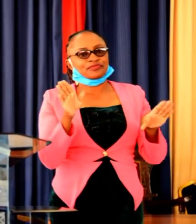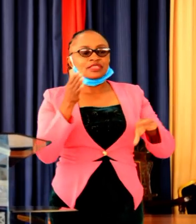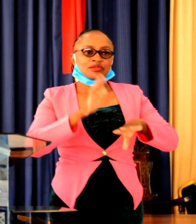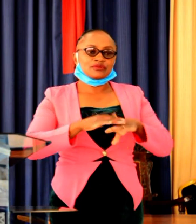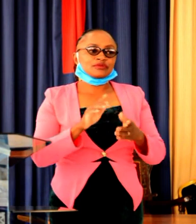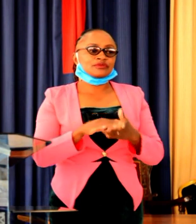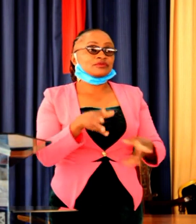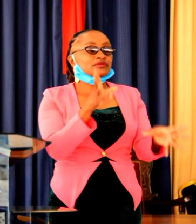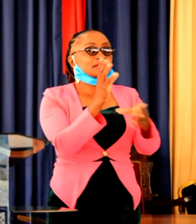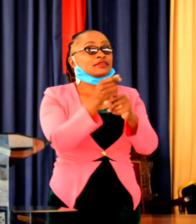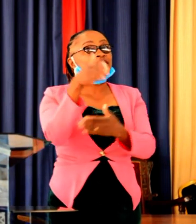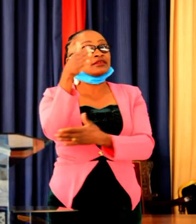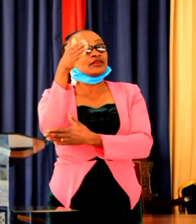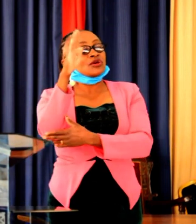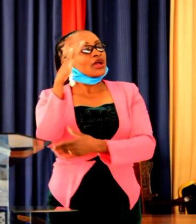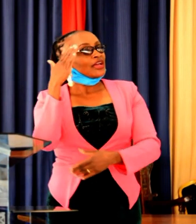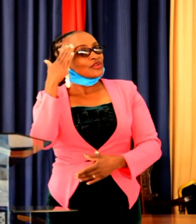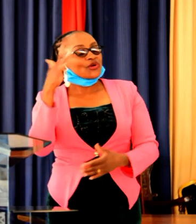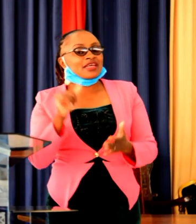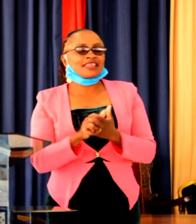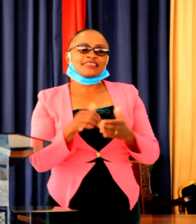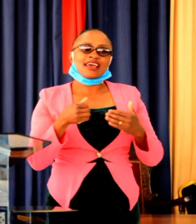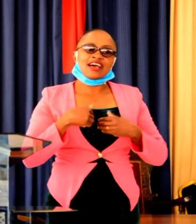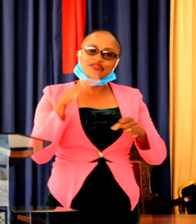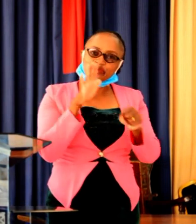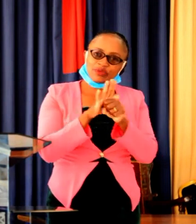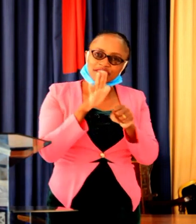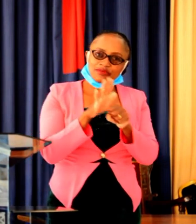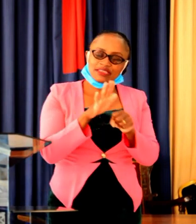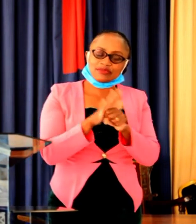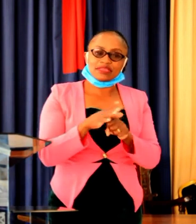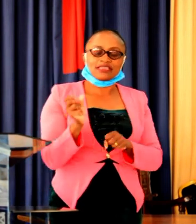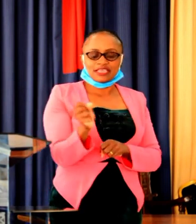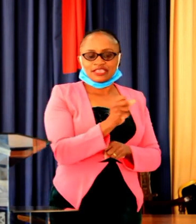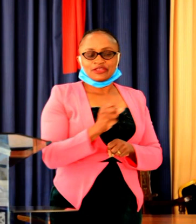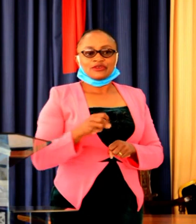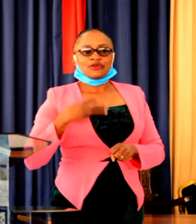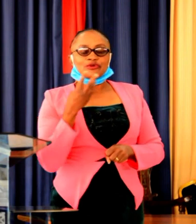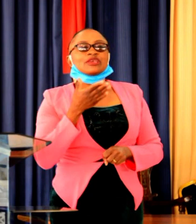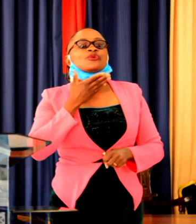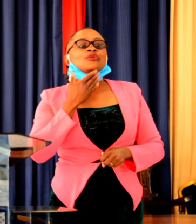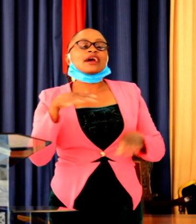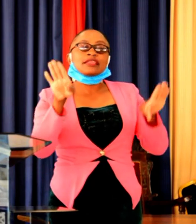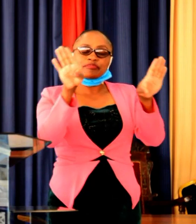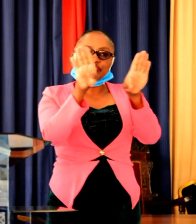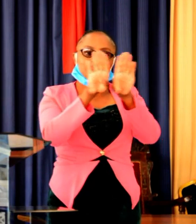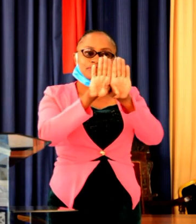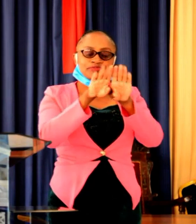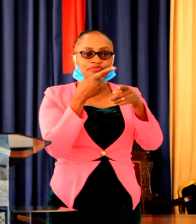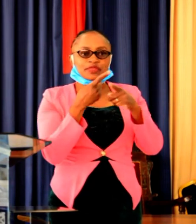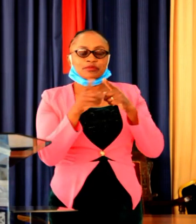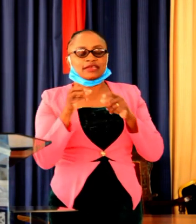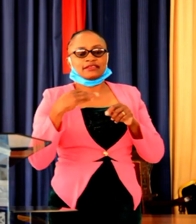Mungu na kujua hivyo kwamba kuna milango mingi ambayo labda tunahitaji ifungwe. Lakini tukimtumainia na